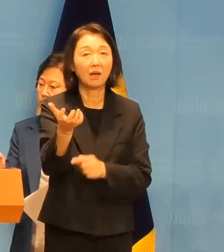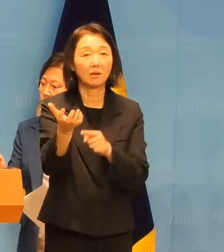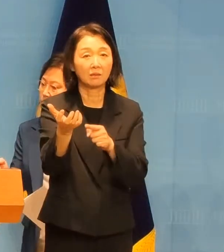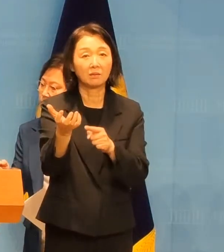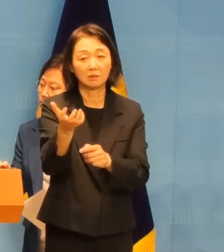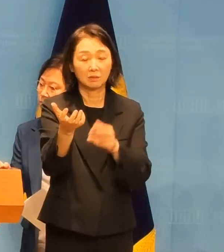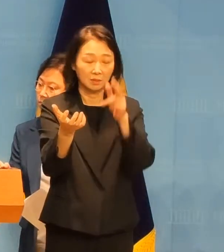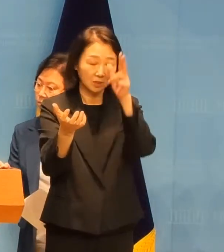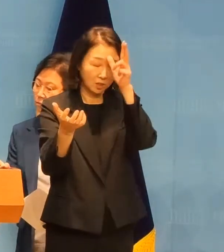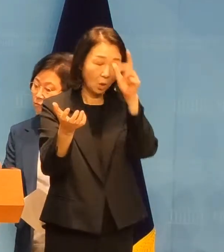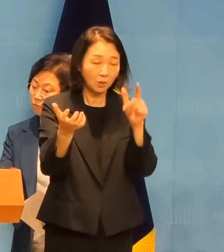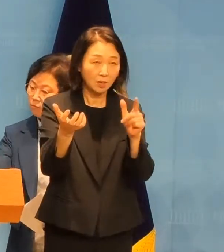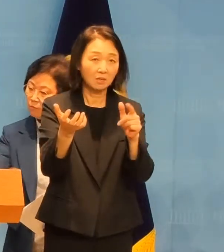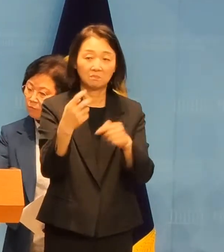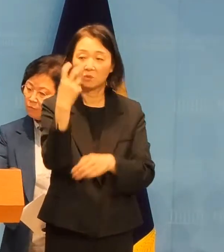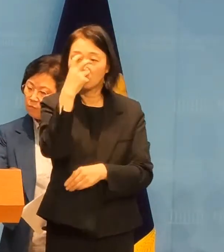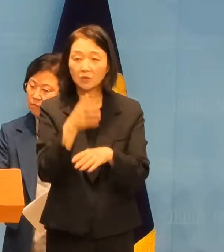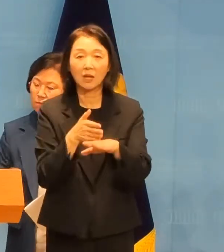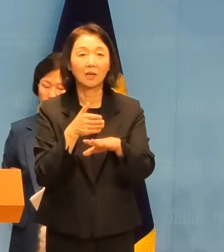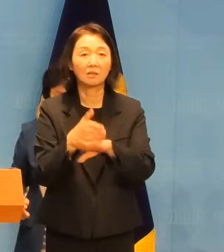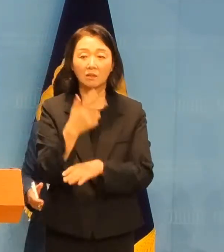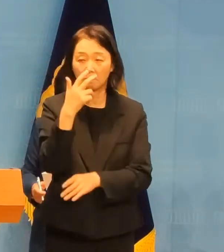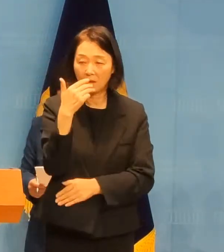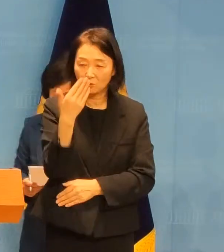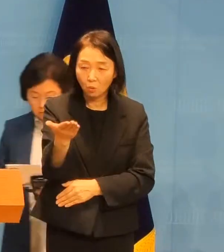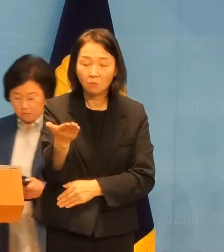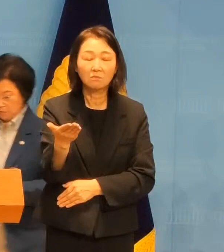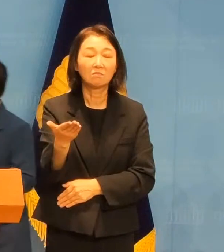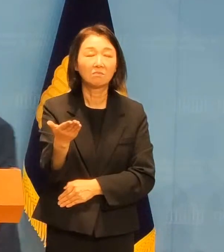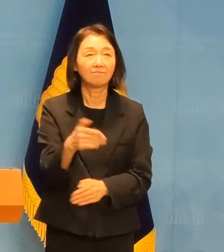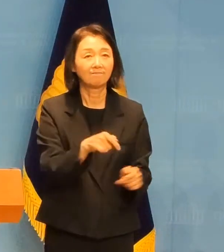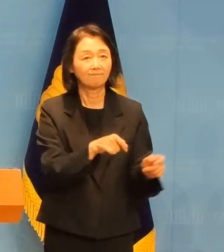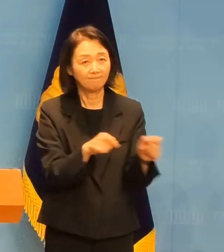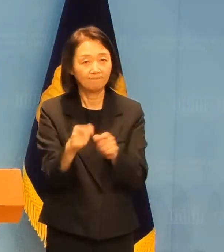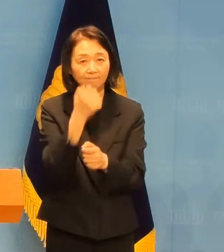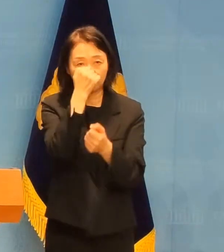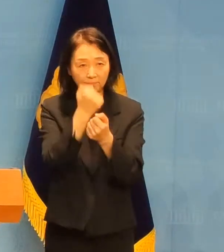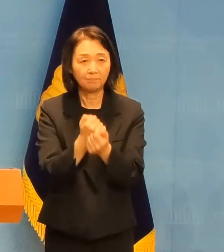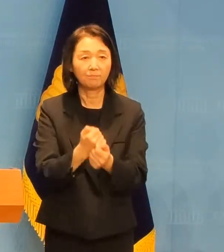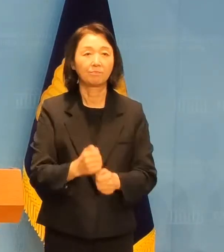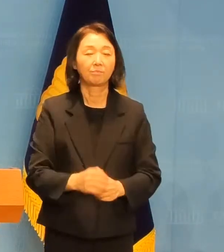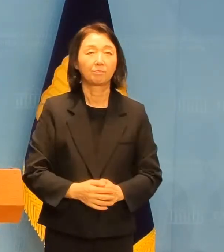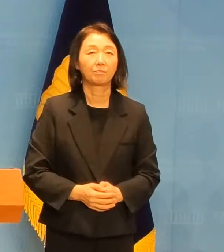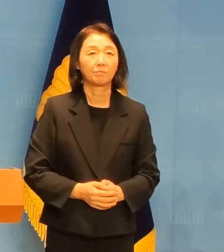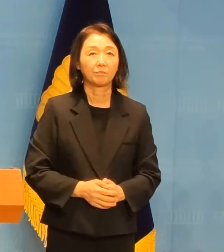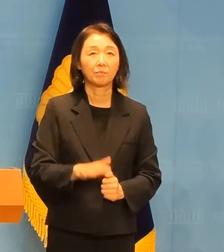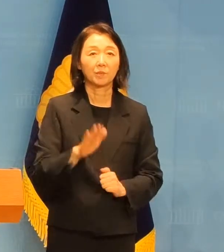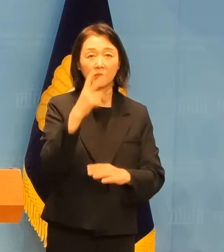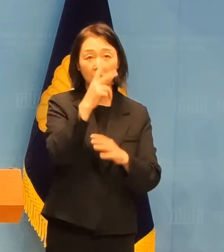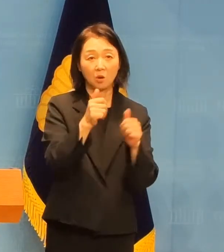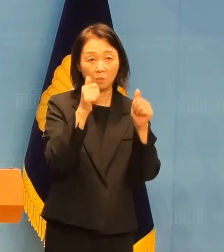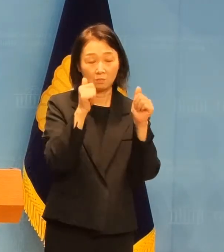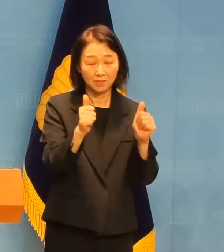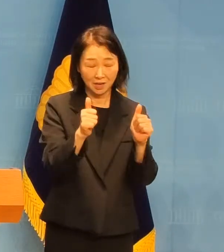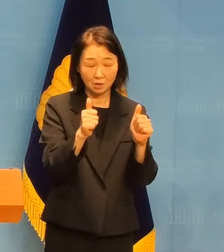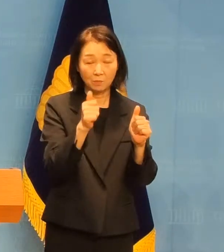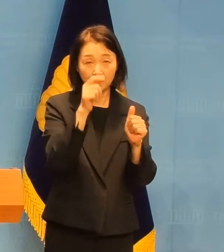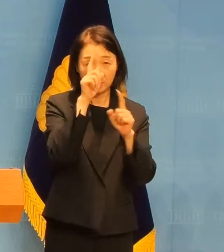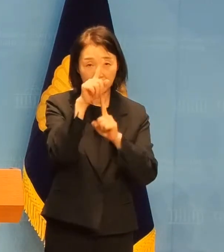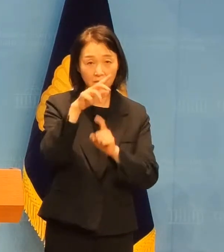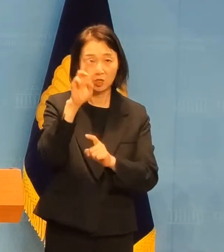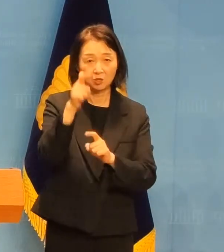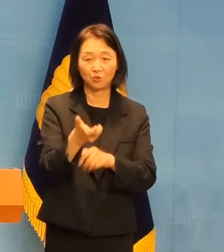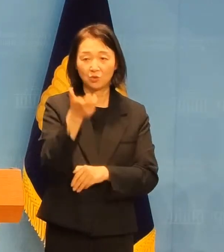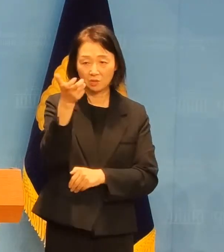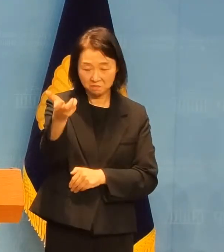경찰은 늑장 수사, 봐주기 수사로 일관했습니다. 이제 검찰로 이진숙 거취의 공이